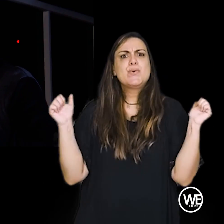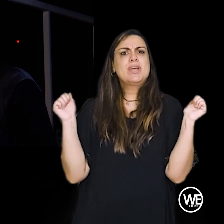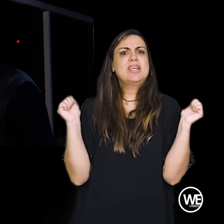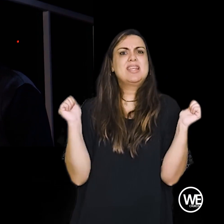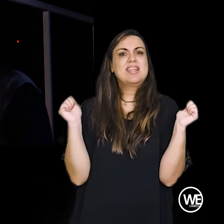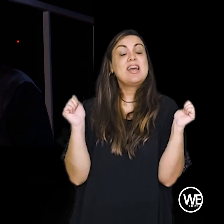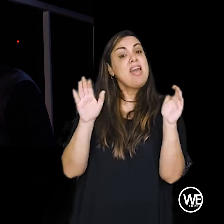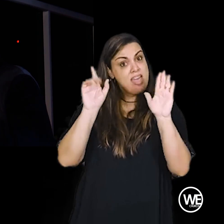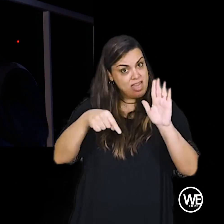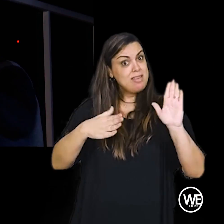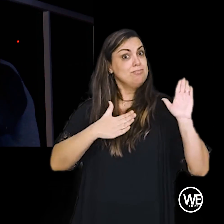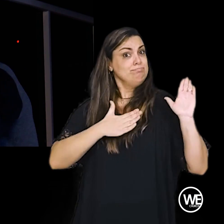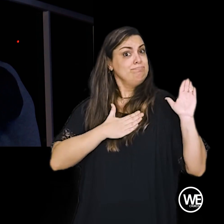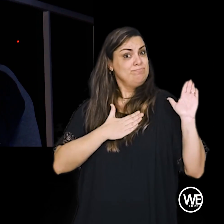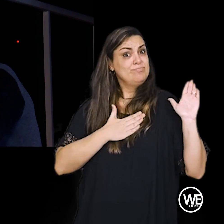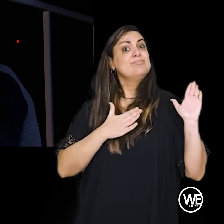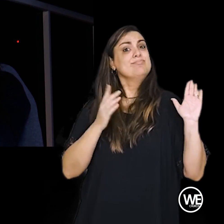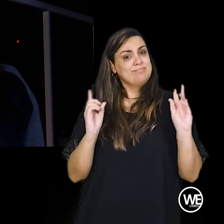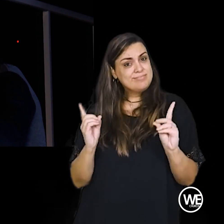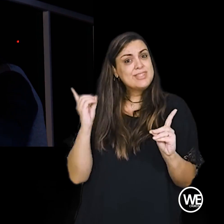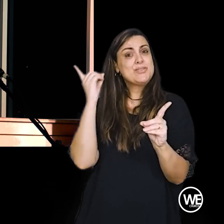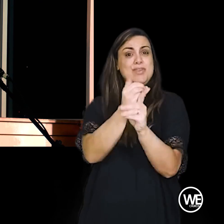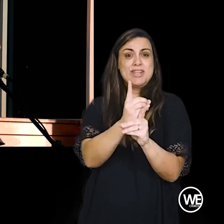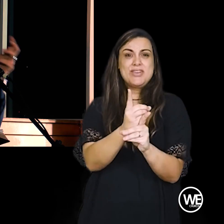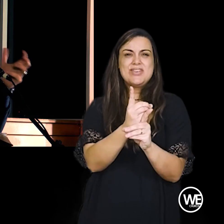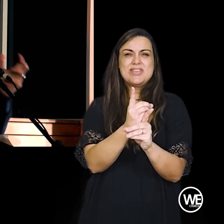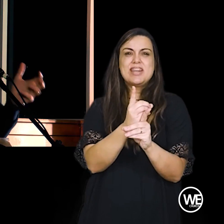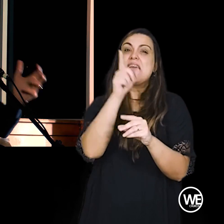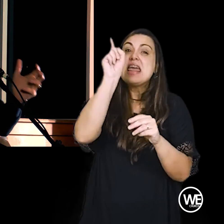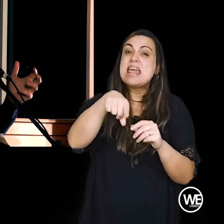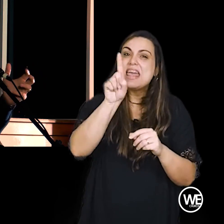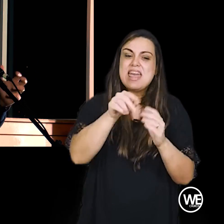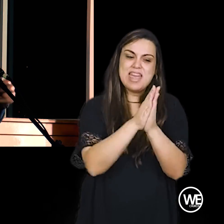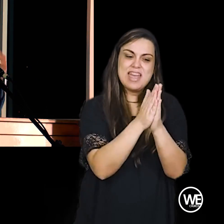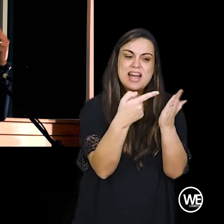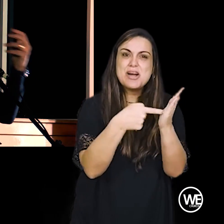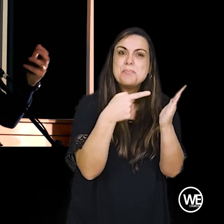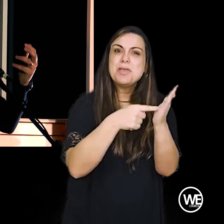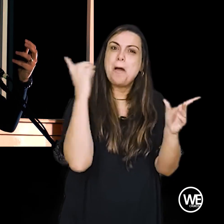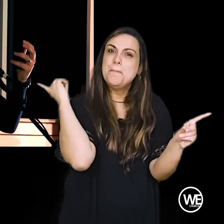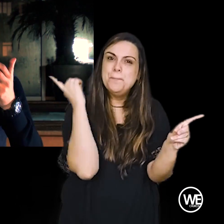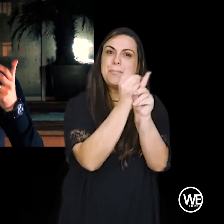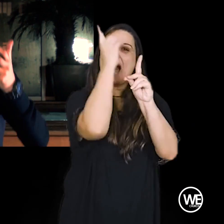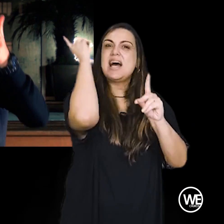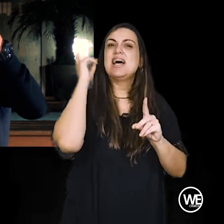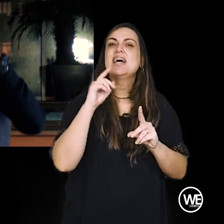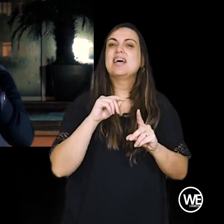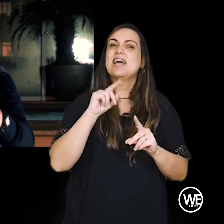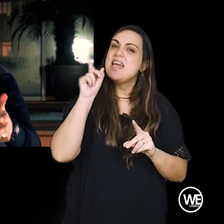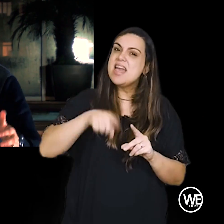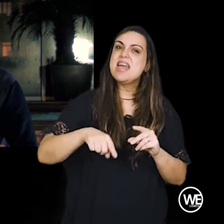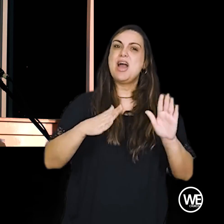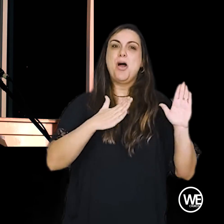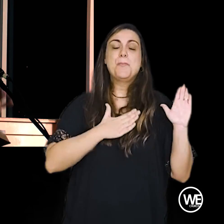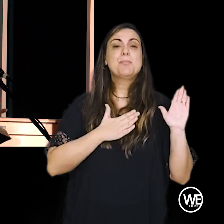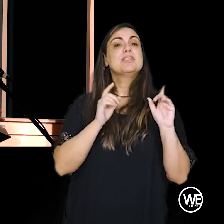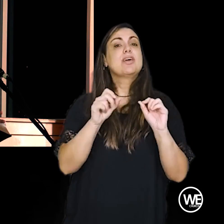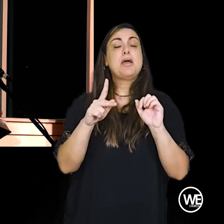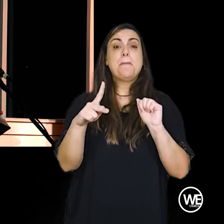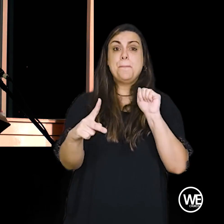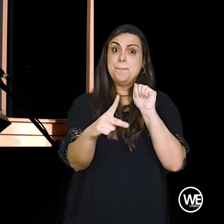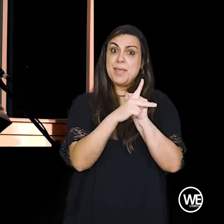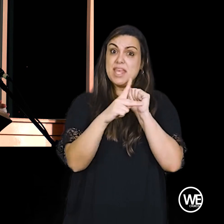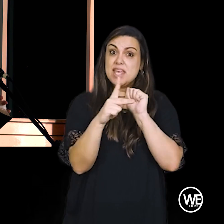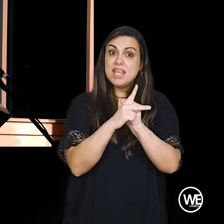Essa é a promessa lá do encontro. Esse é o mistério dessa palavra. Essa é a promessa que foi colocada nesse texto. Te disse